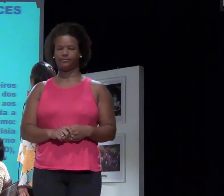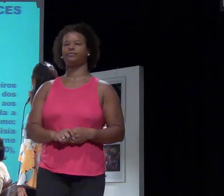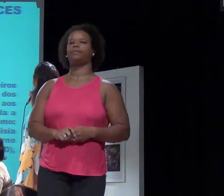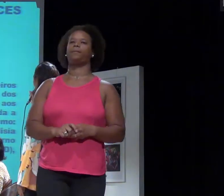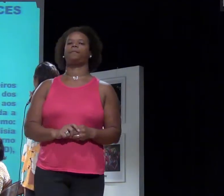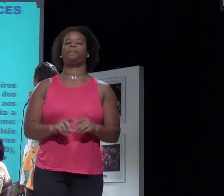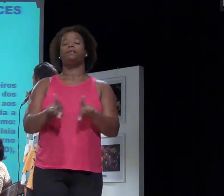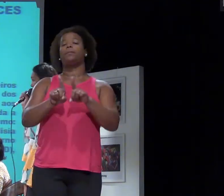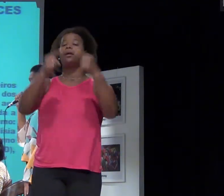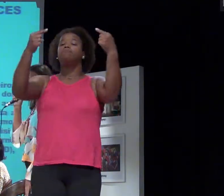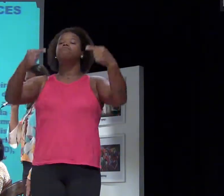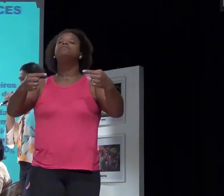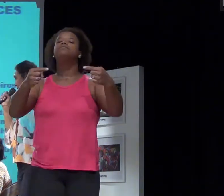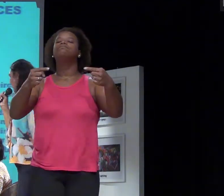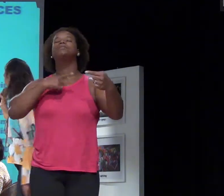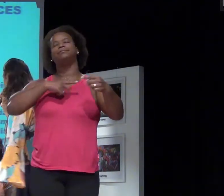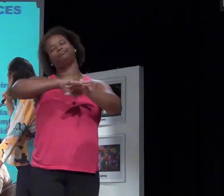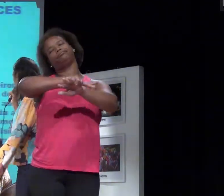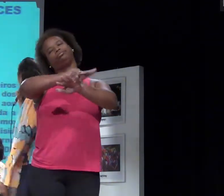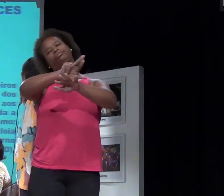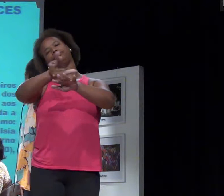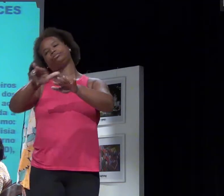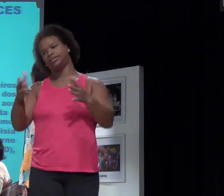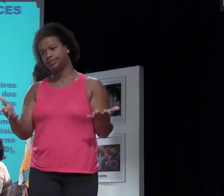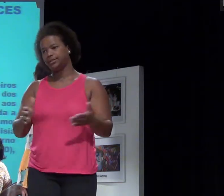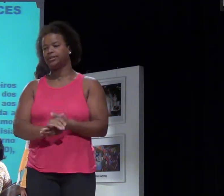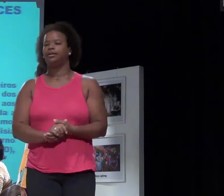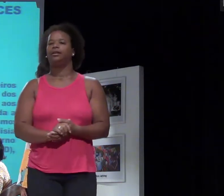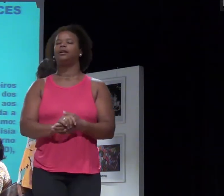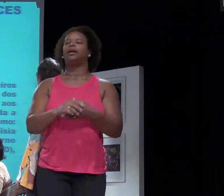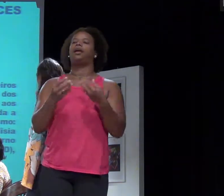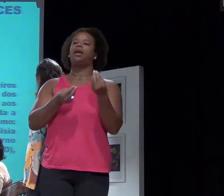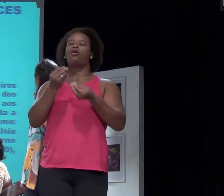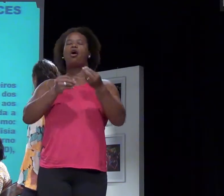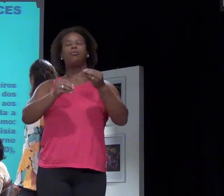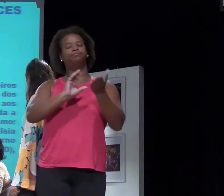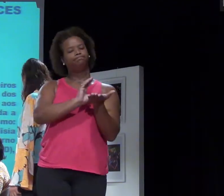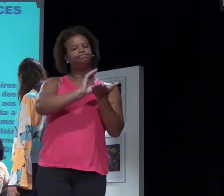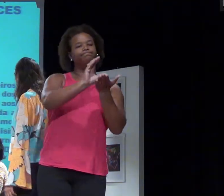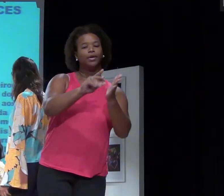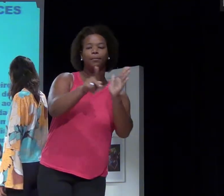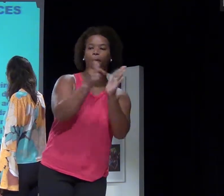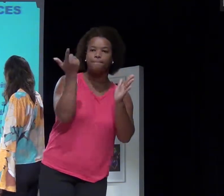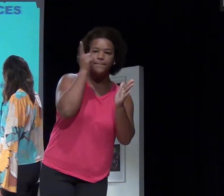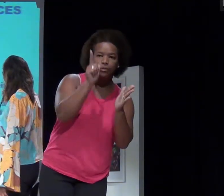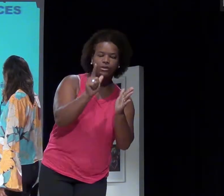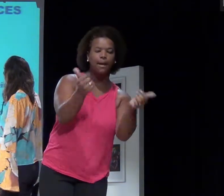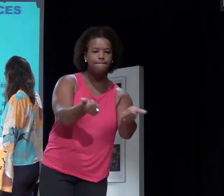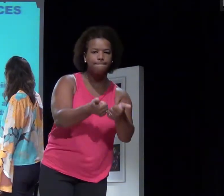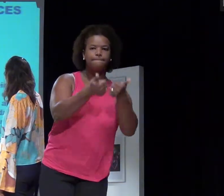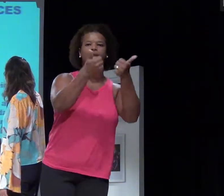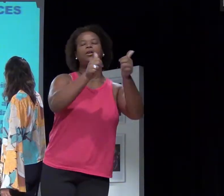Os desafios, né, são muitos. Aquisição de recursos financeiros para melhoria ou ampliação